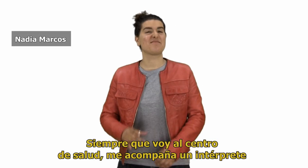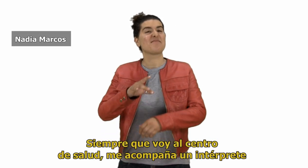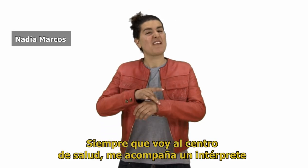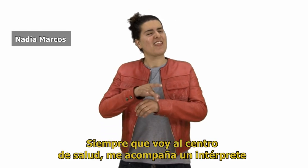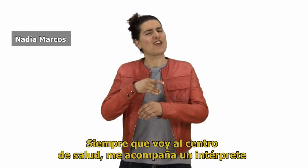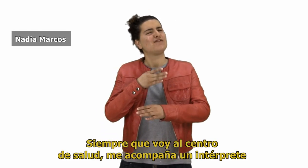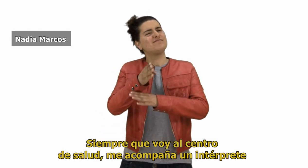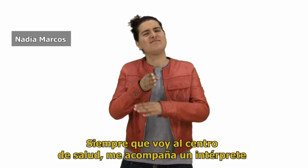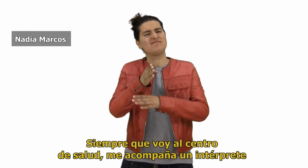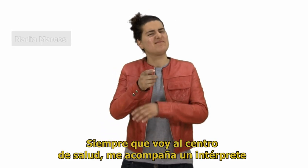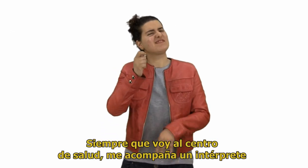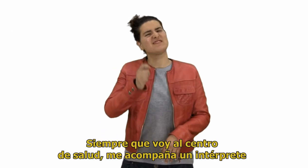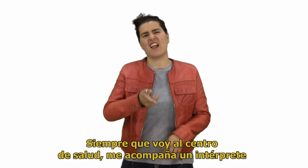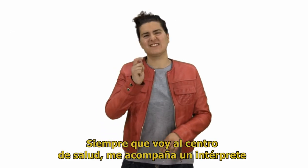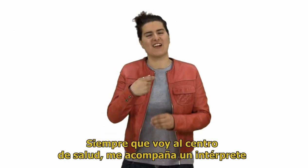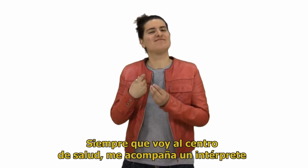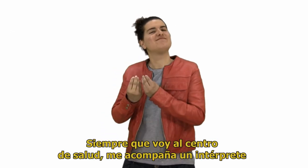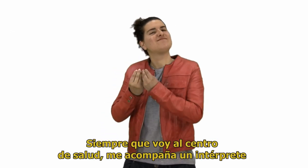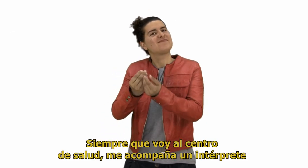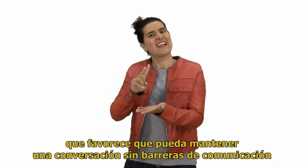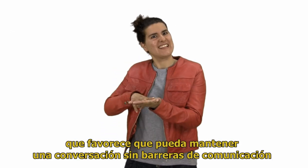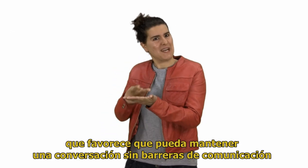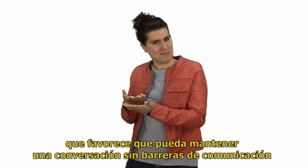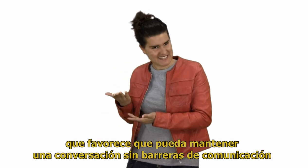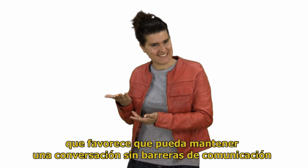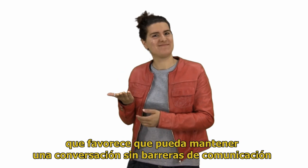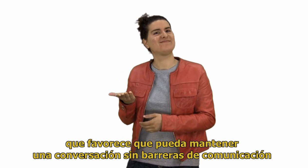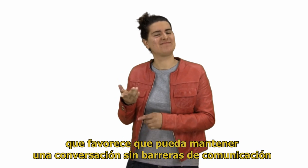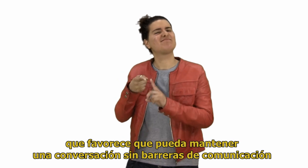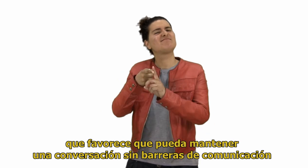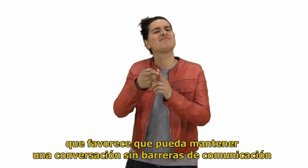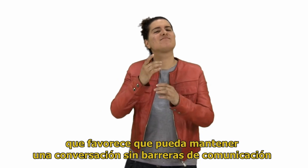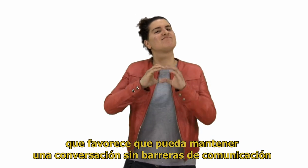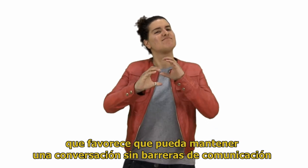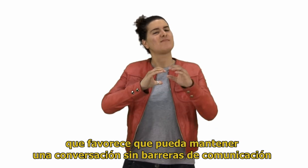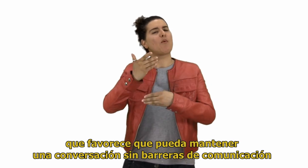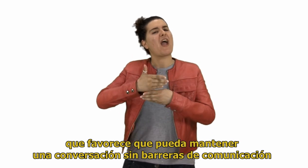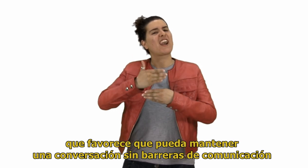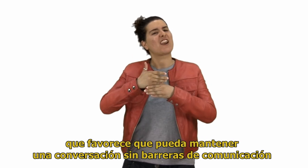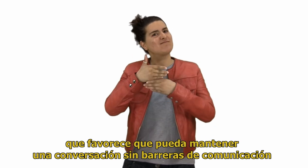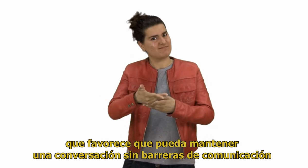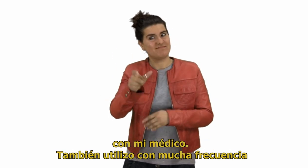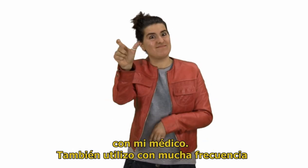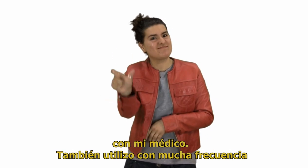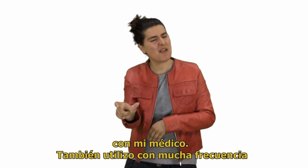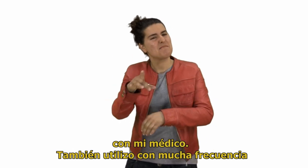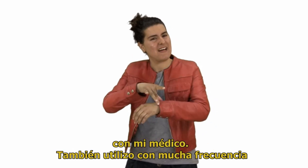Siempre que voy al centro de salud, me acompaña un intérprete que favorece que pueda mantener una conversación sin barreras de comunicación con mi médico.